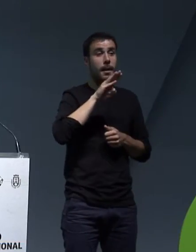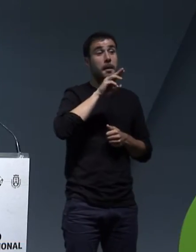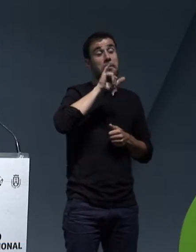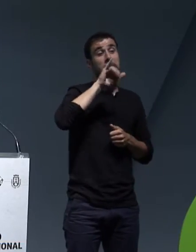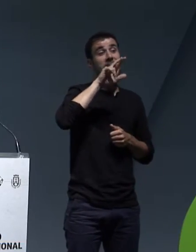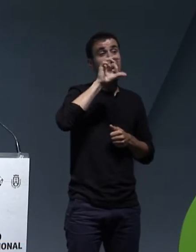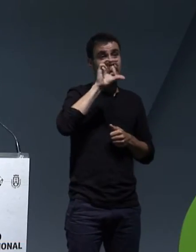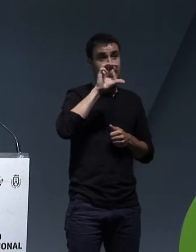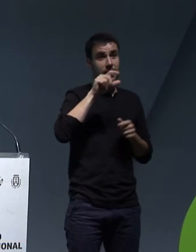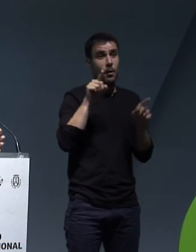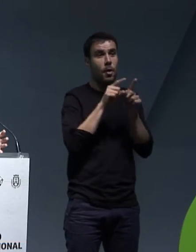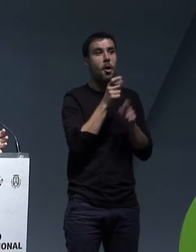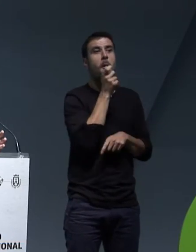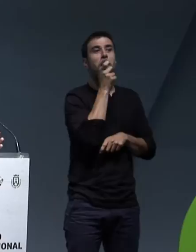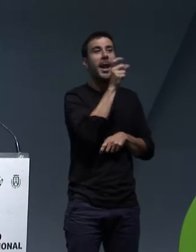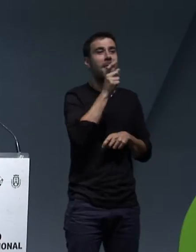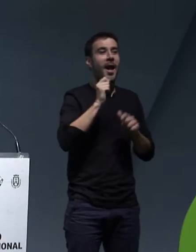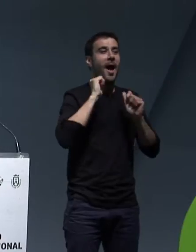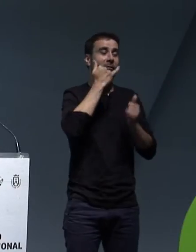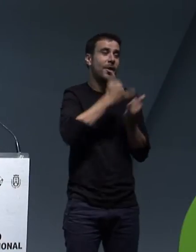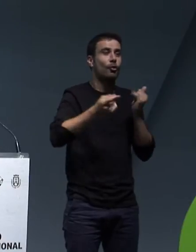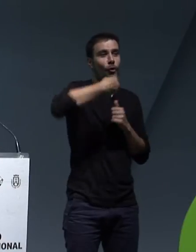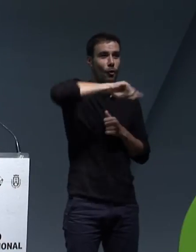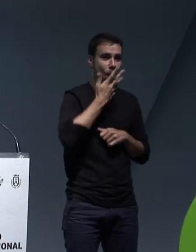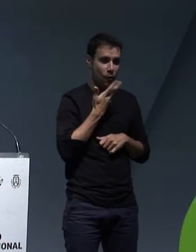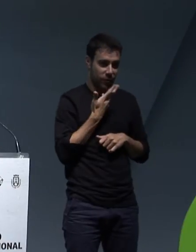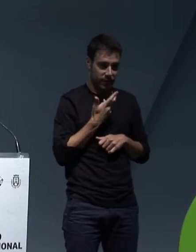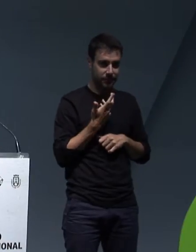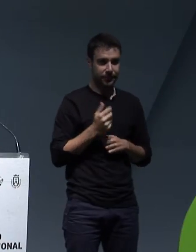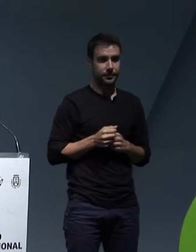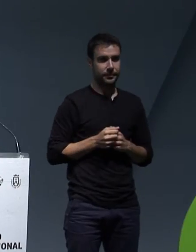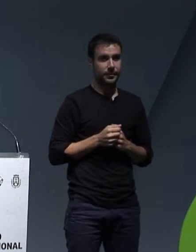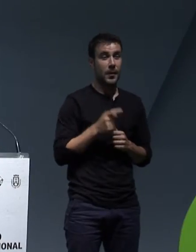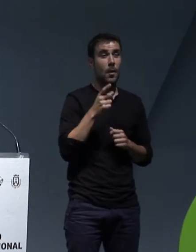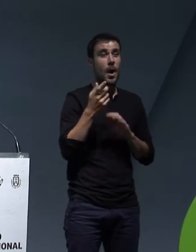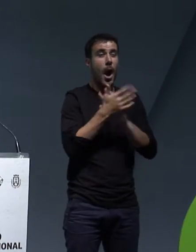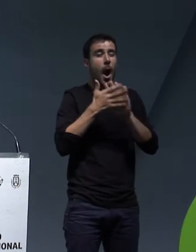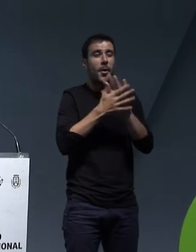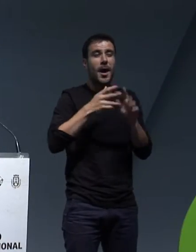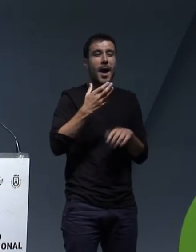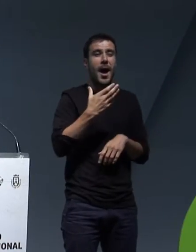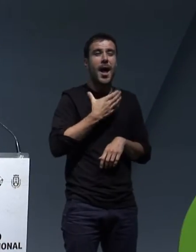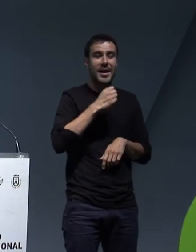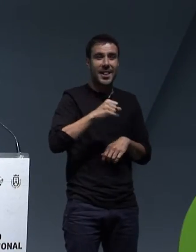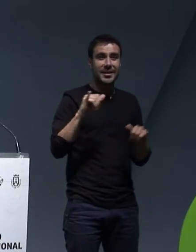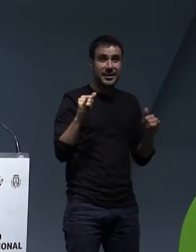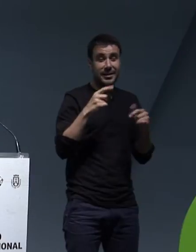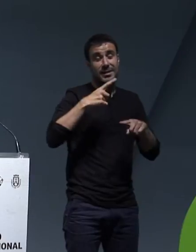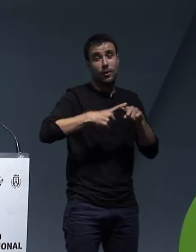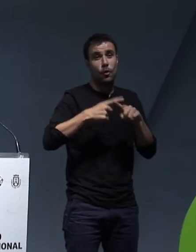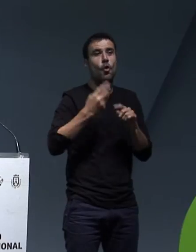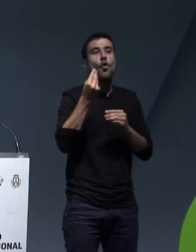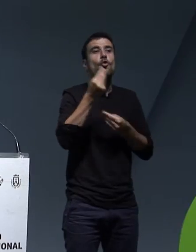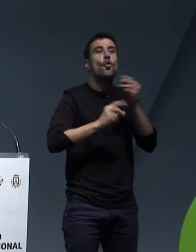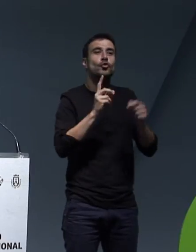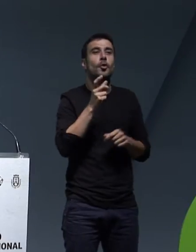convirtió en una nomenclatura muy común? Ha hecho referencia el alcalde de Santa Cruz de Tenerife, sin utilizar ese término, ha